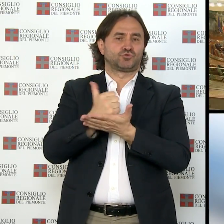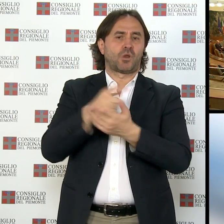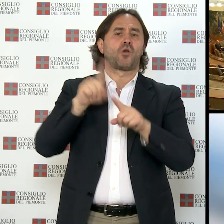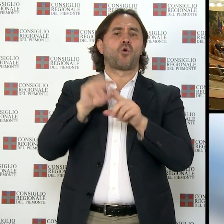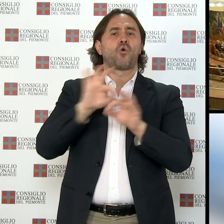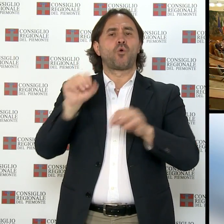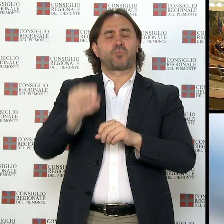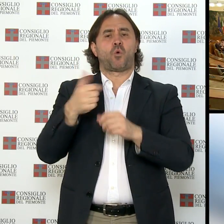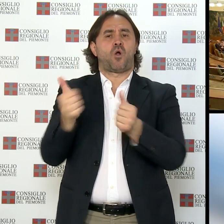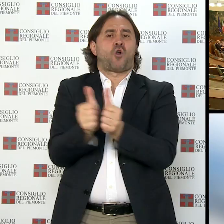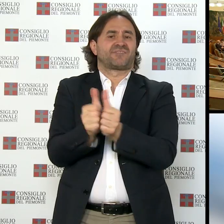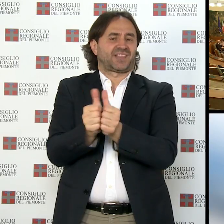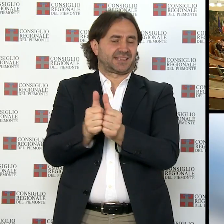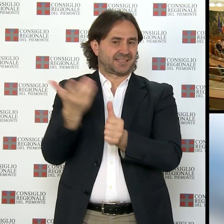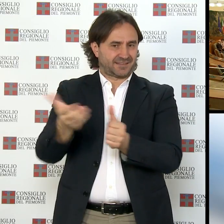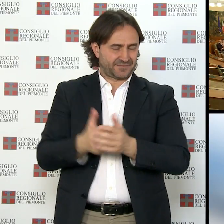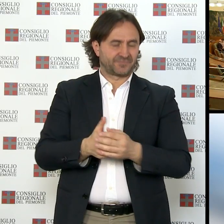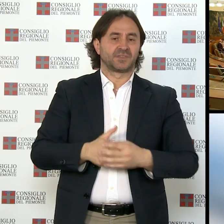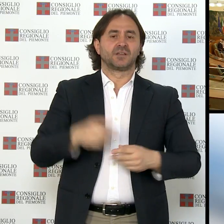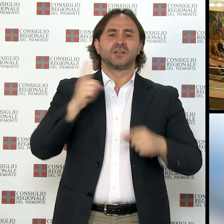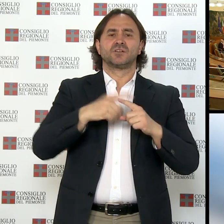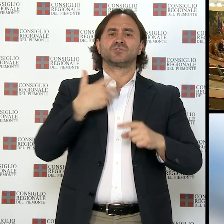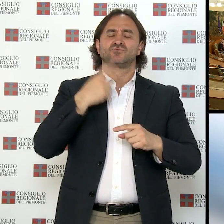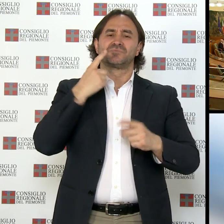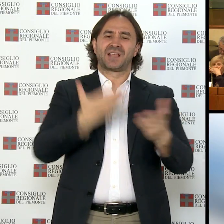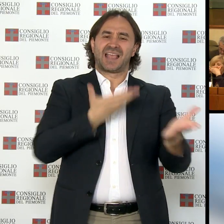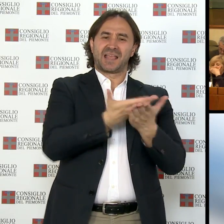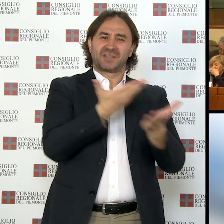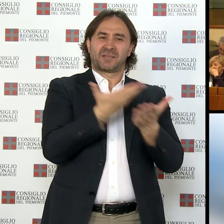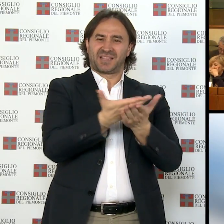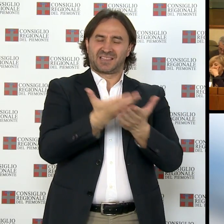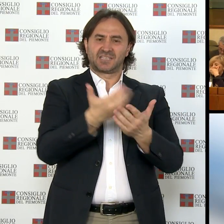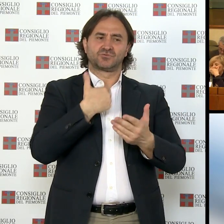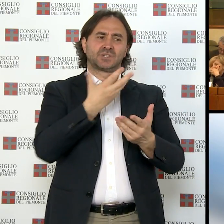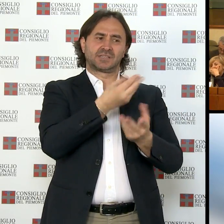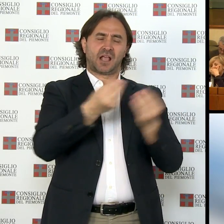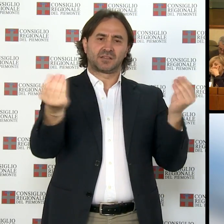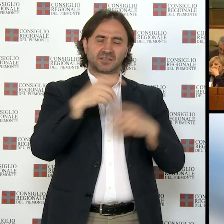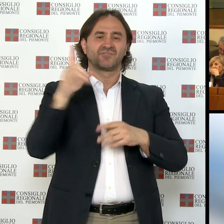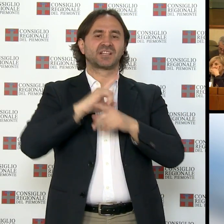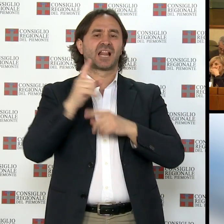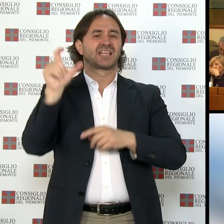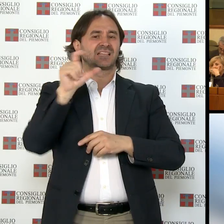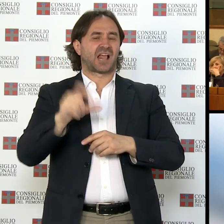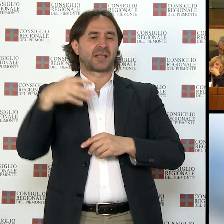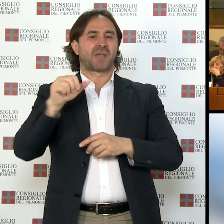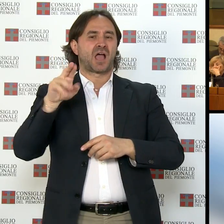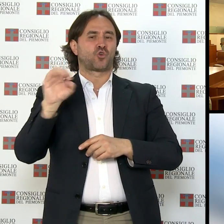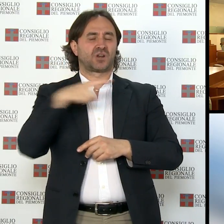fatto. Su questo punto sono stati esaminati e respinti numerosi emendamenti del presidente di Fratelli d'Italia, Maurizio